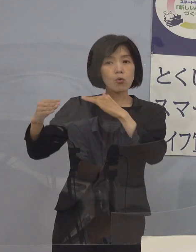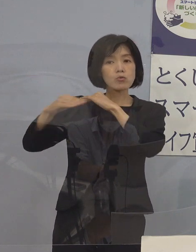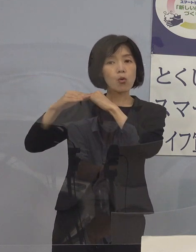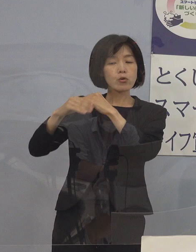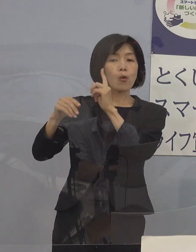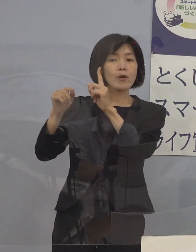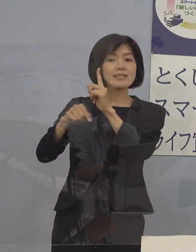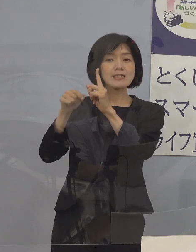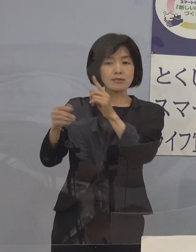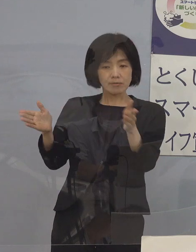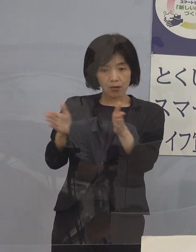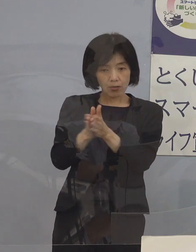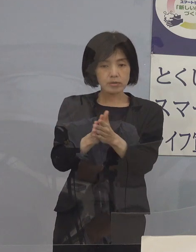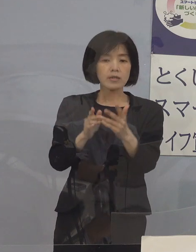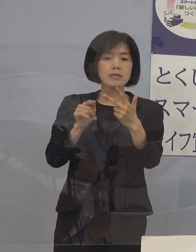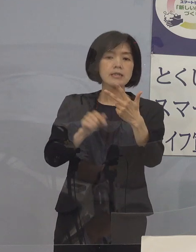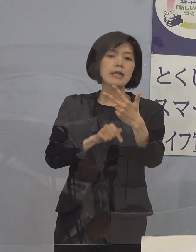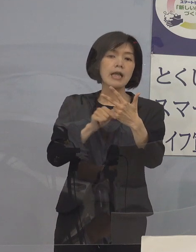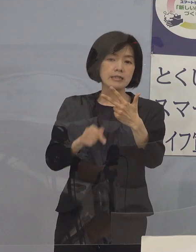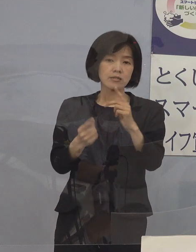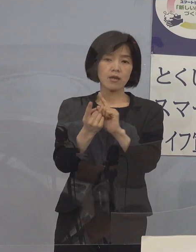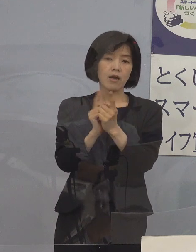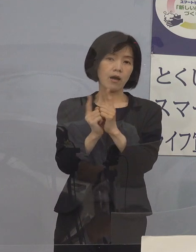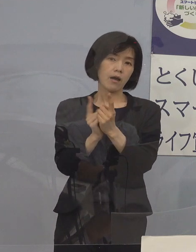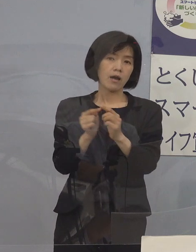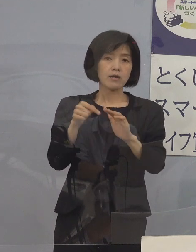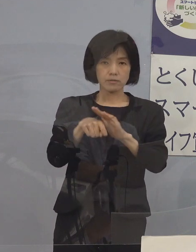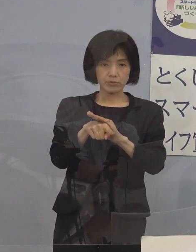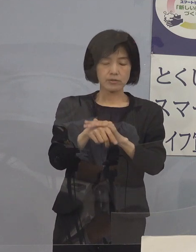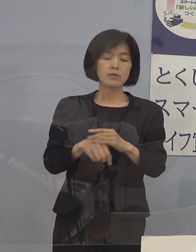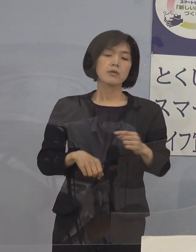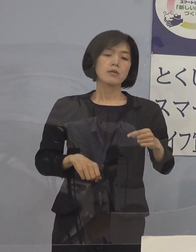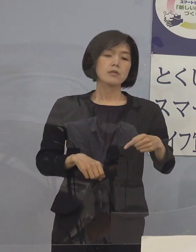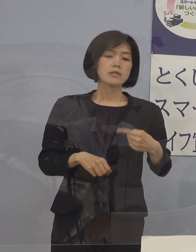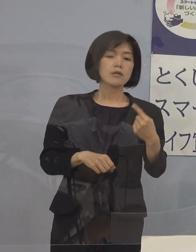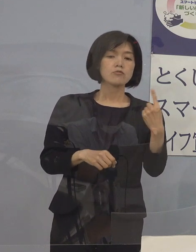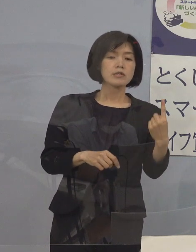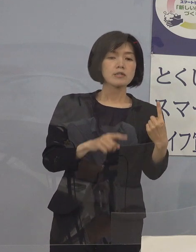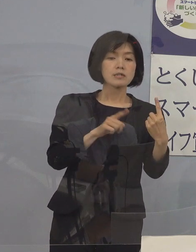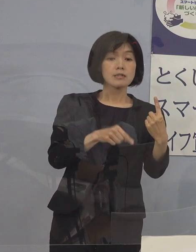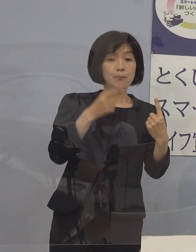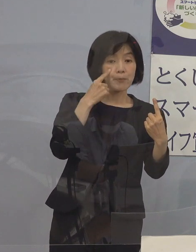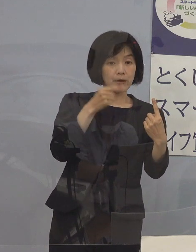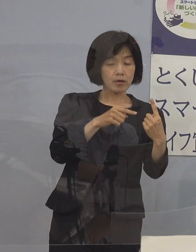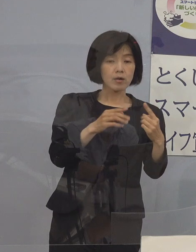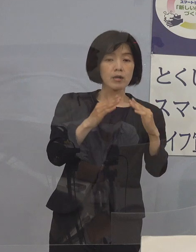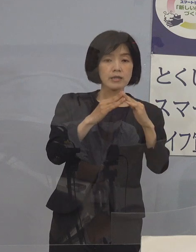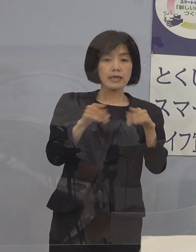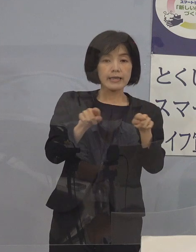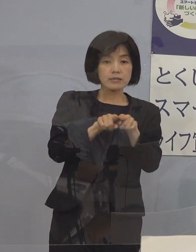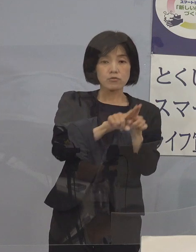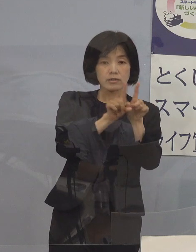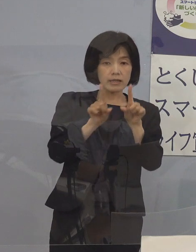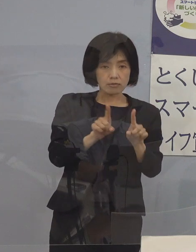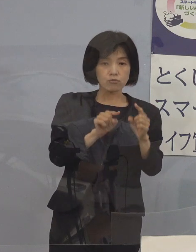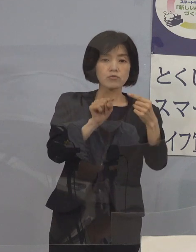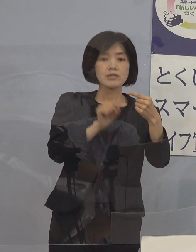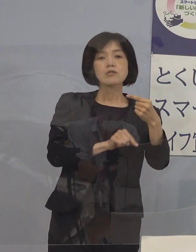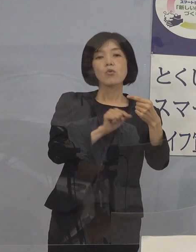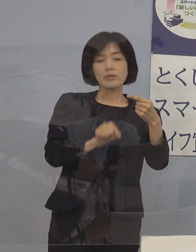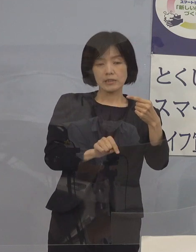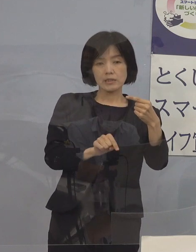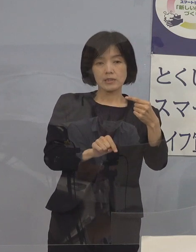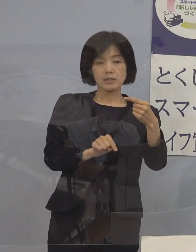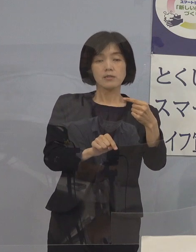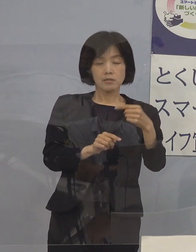わせて7名となります。101例目の方、同居のご家族1名